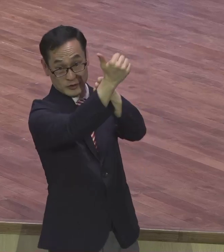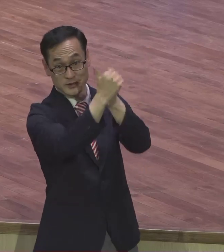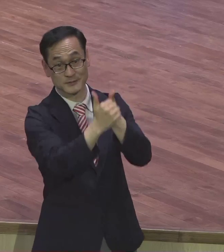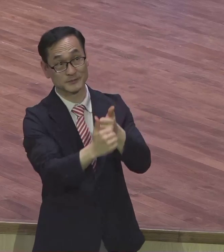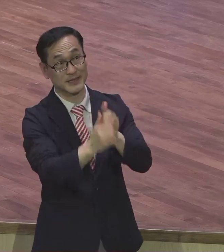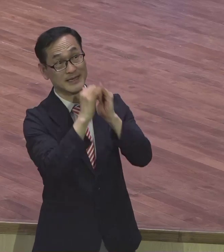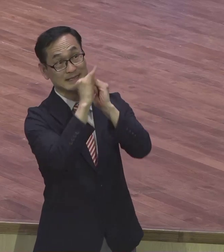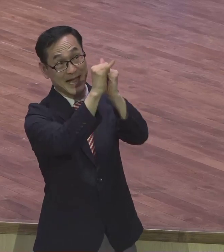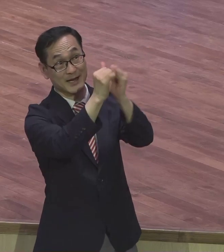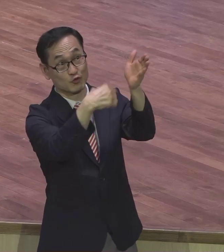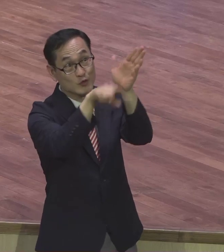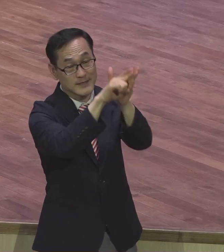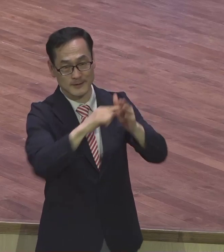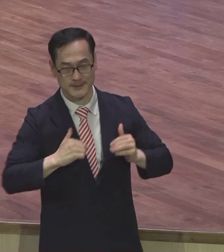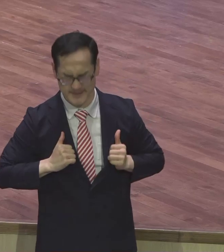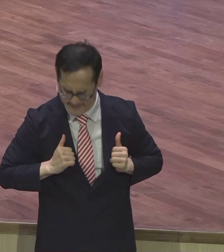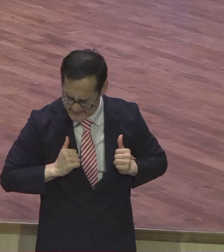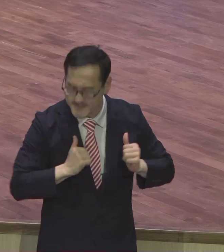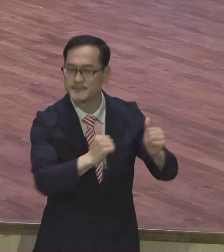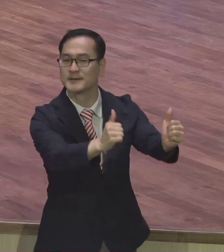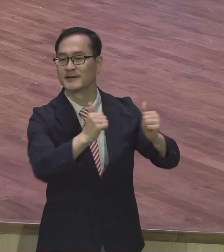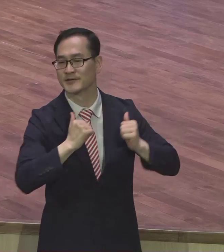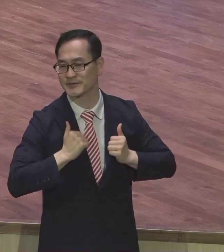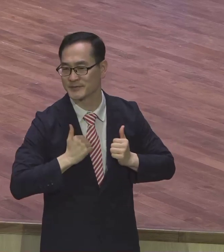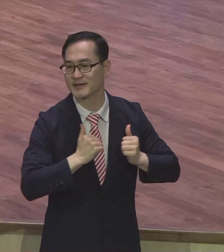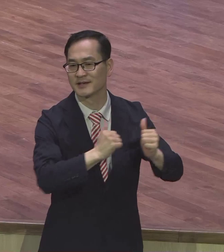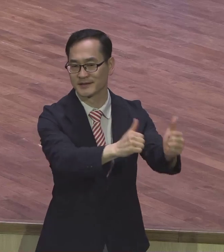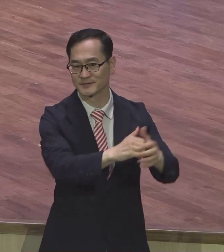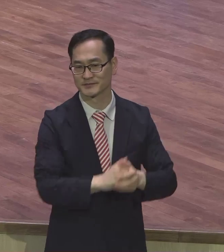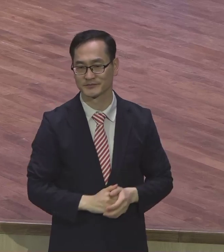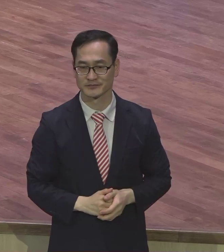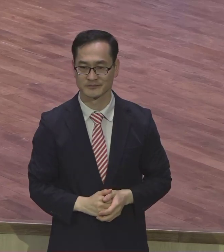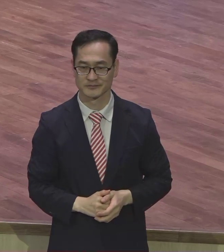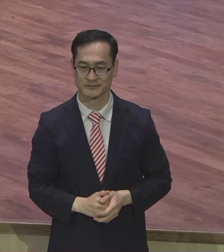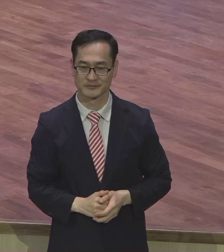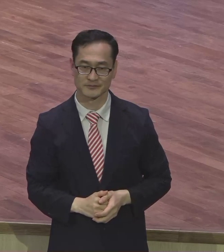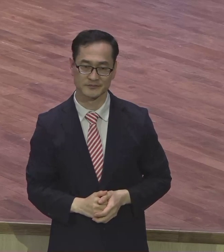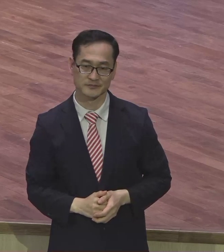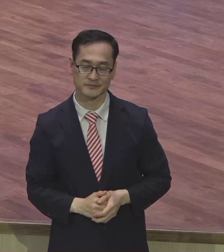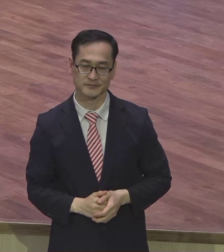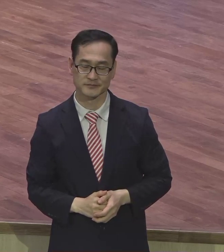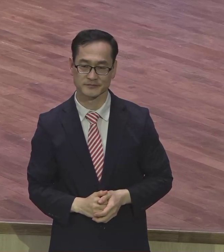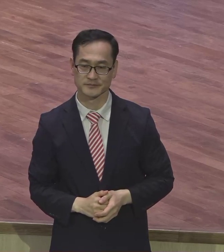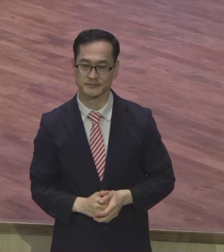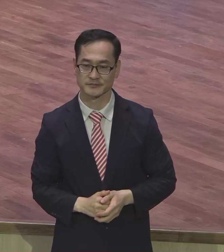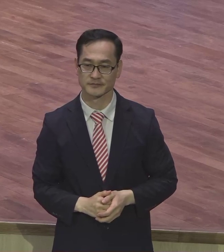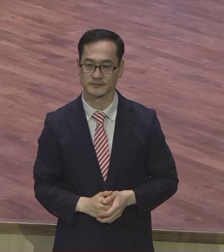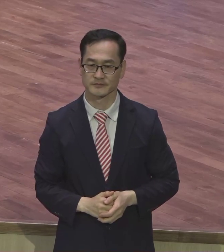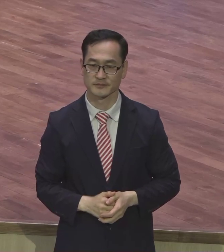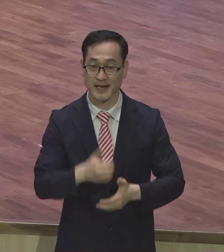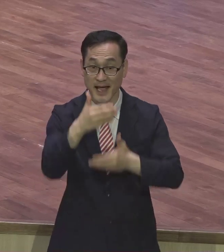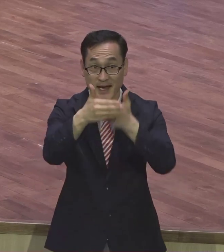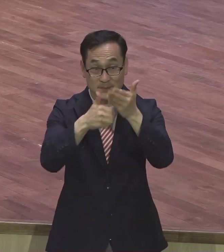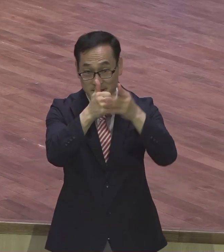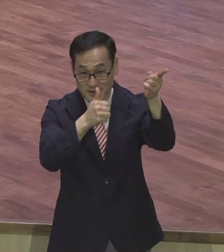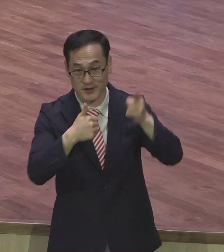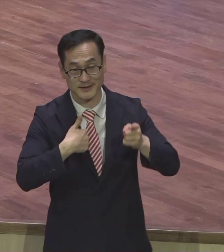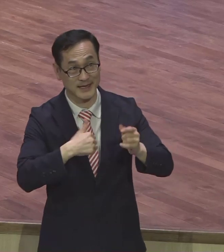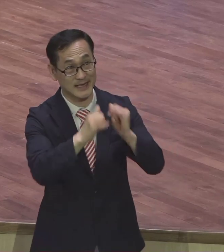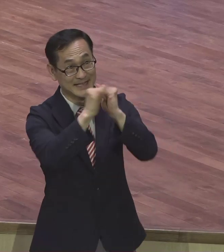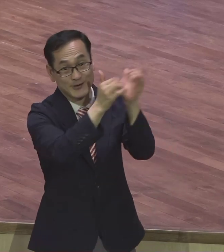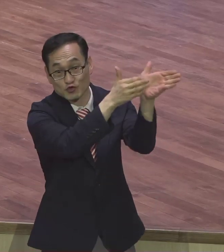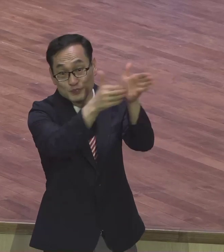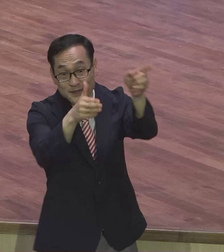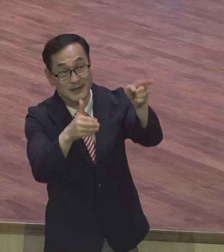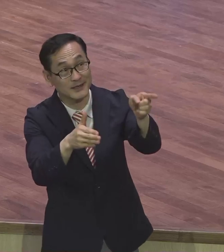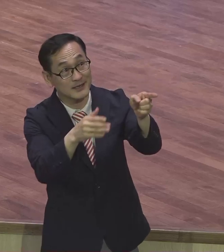상을 하여 달려가노라 이제는 다른 거 다 필요 없다 하나님께서 나를 내 준비해 놓으신 그 상을 하여